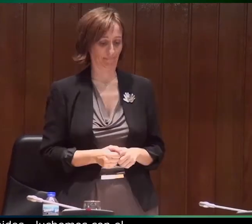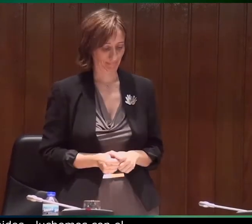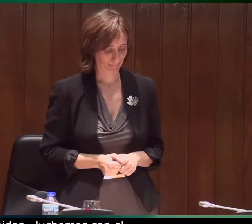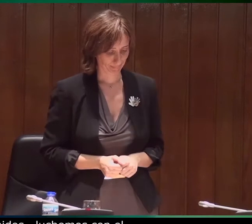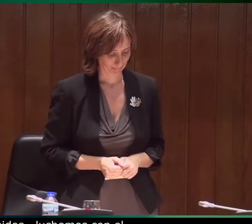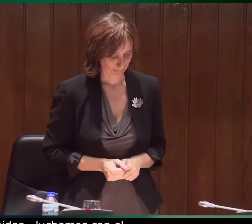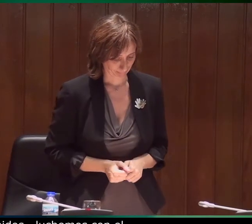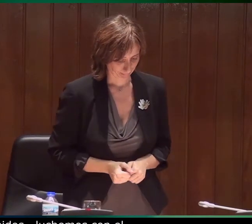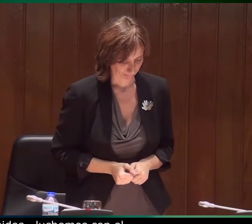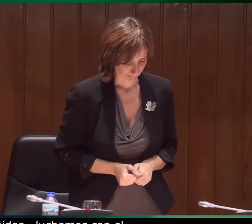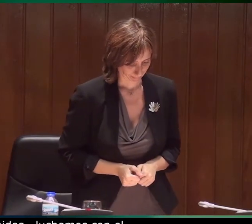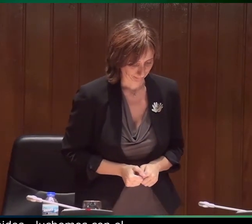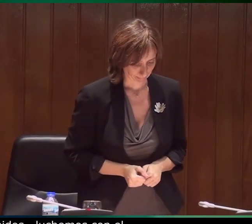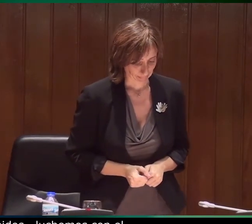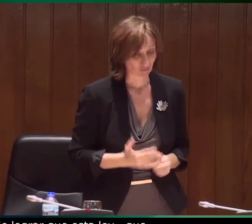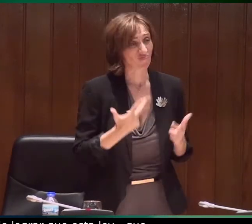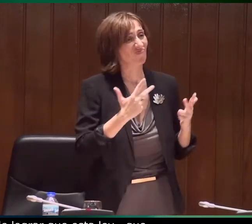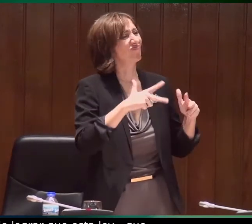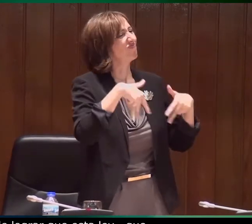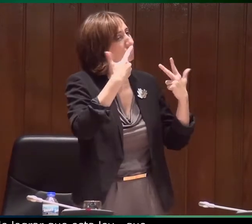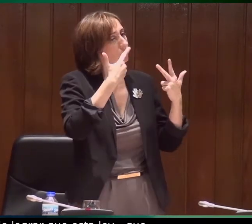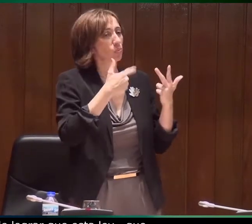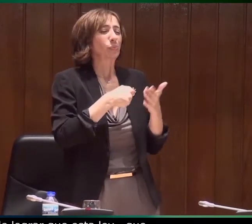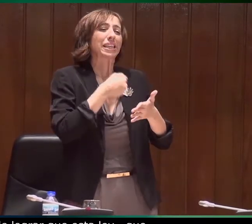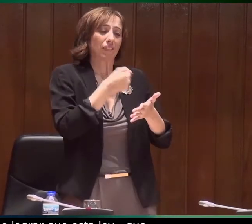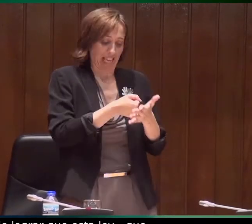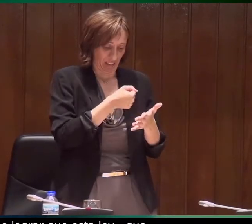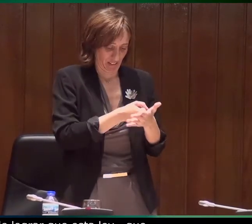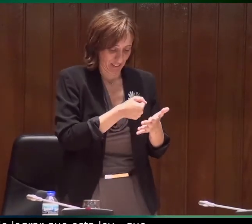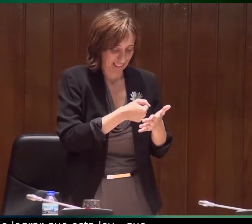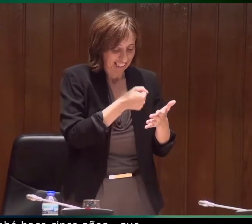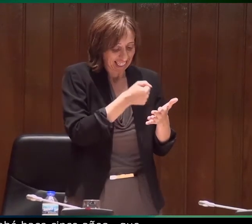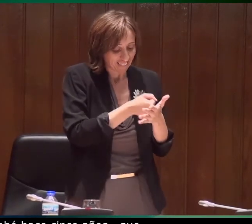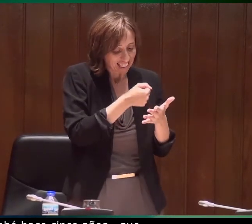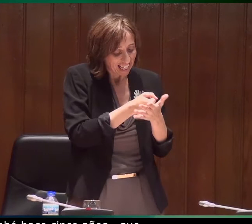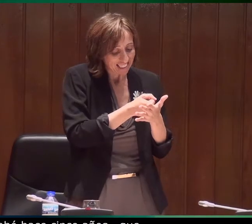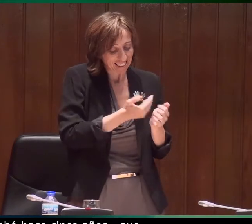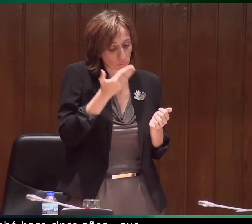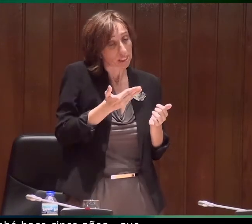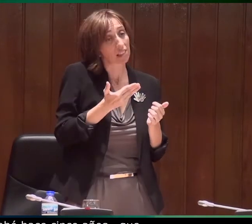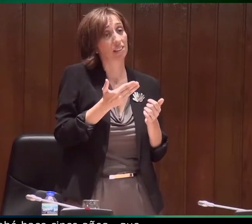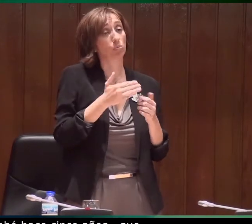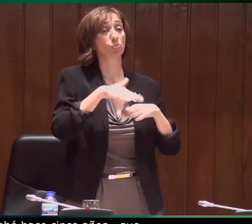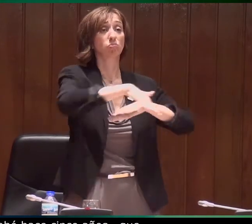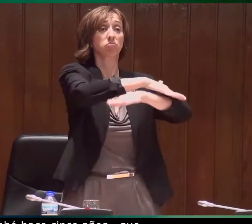sino que se lleve realmente a la práctica todo el contenido de la ley permitirme reivindicar algo muy